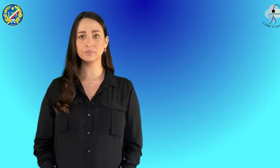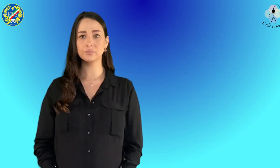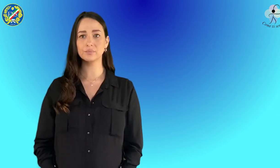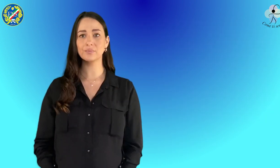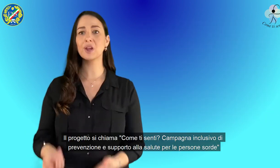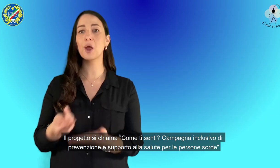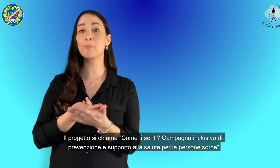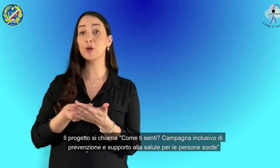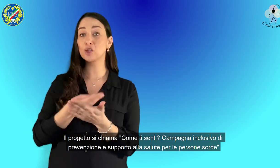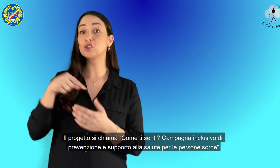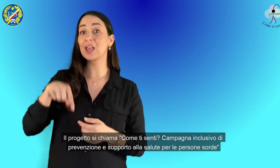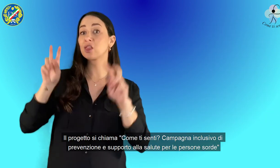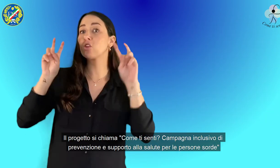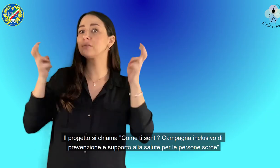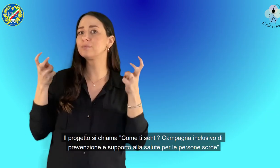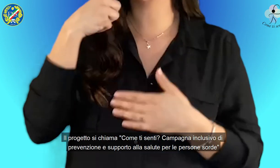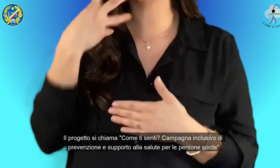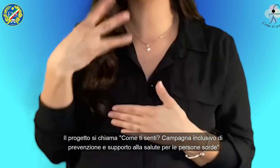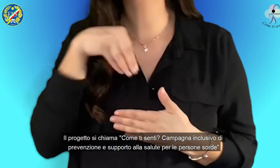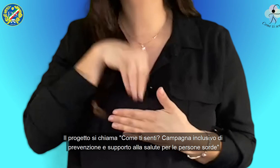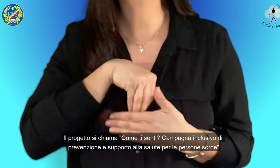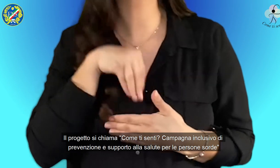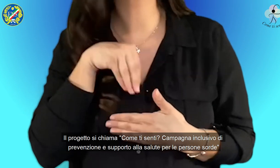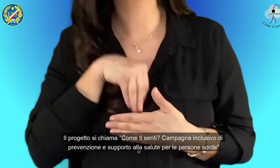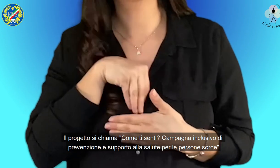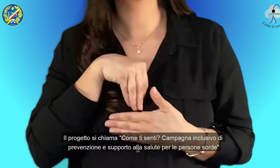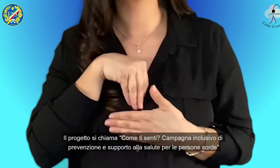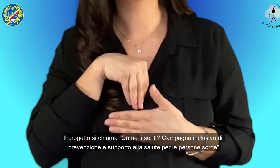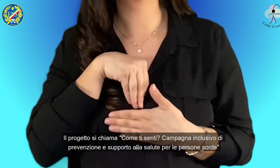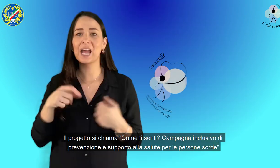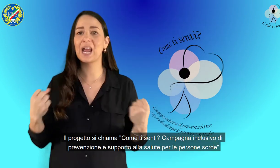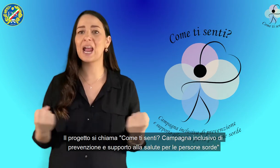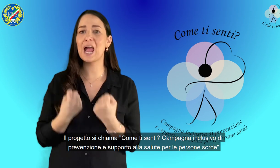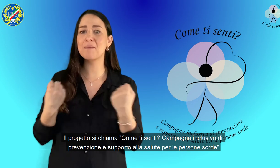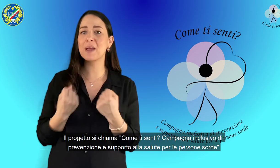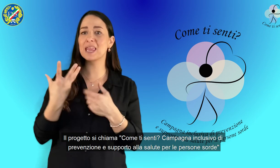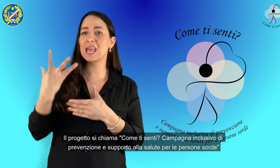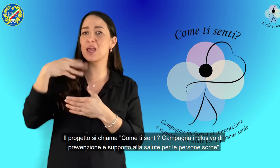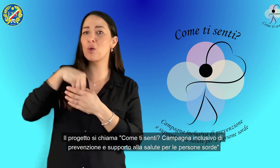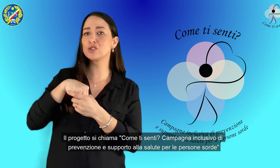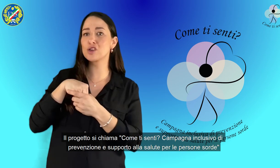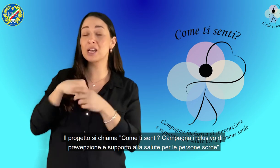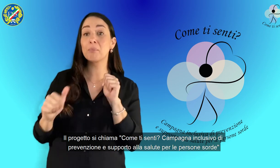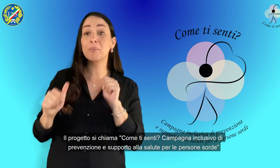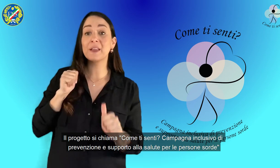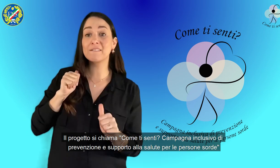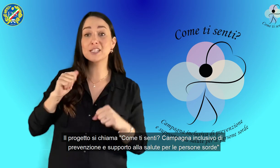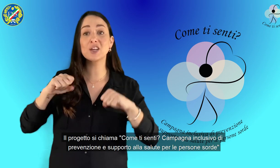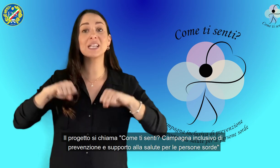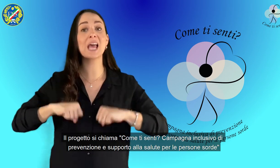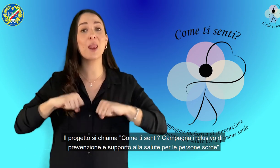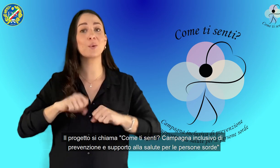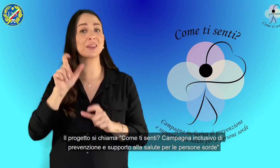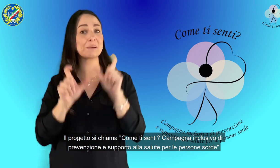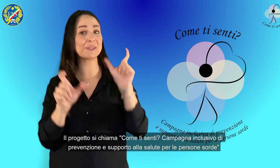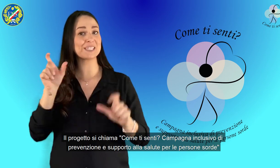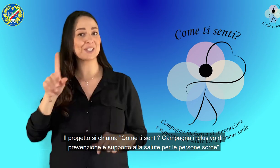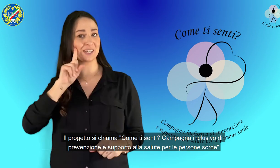Il progetto si chiama Come ti senti? Campagna inclusiva di prevenzione e supporto alla salute per le persone